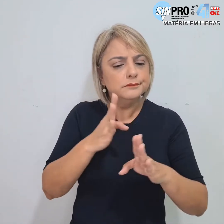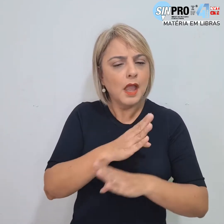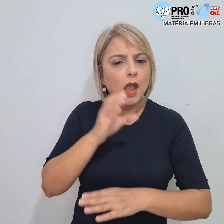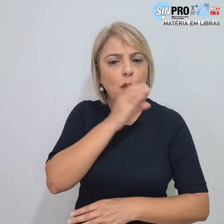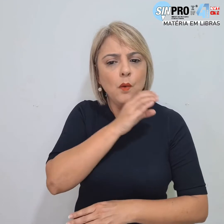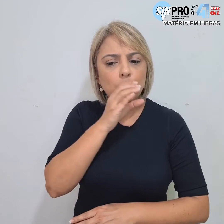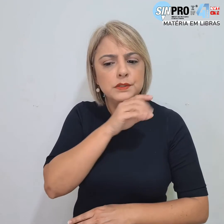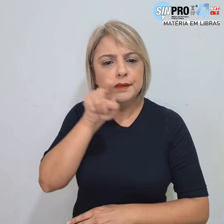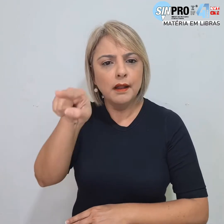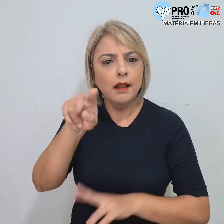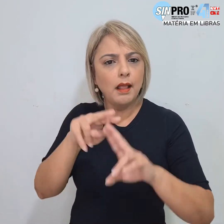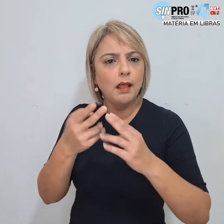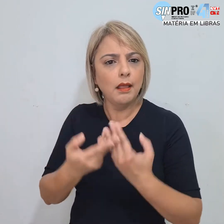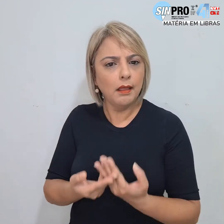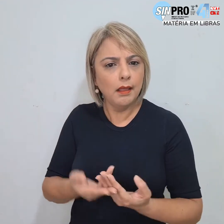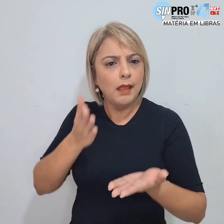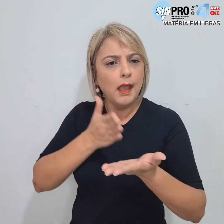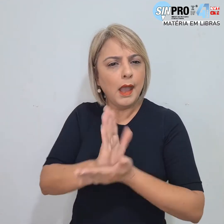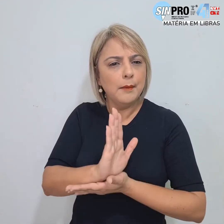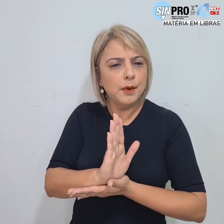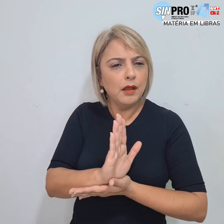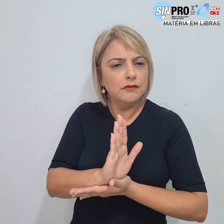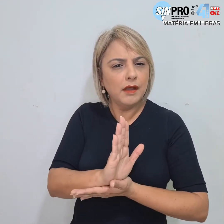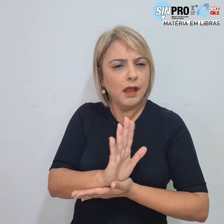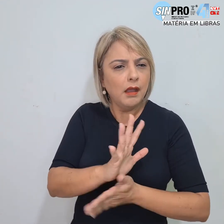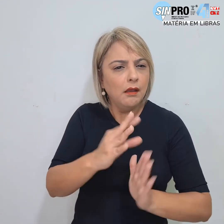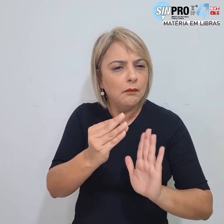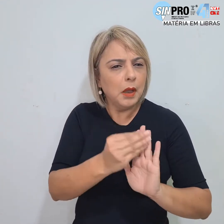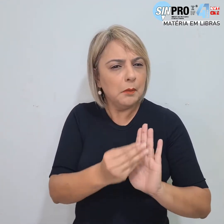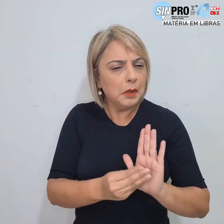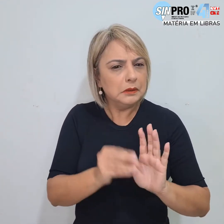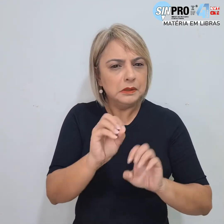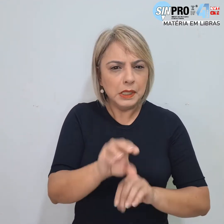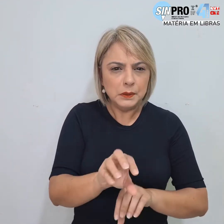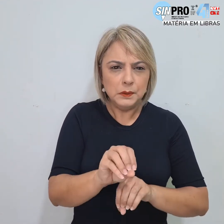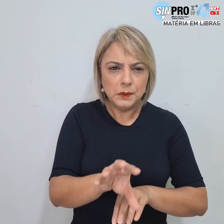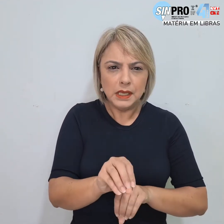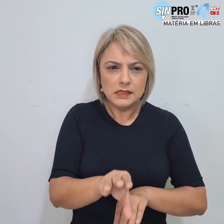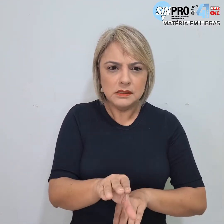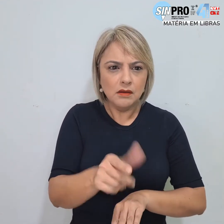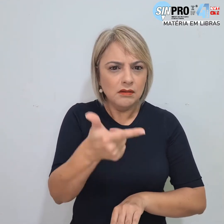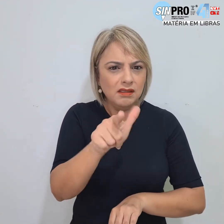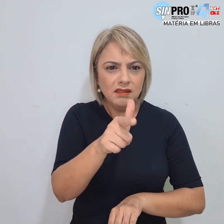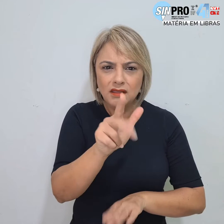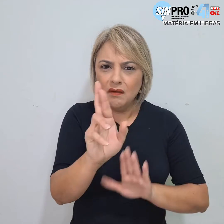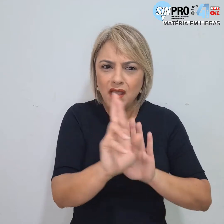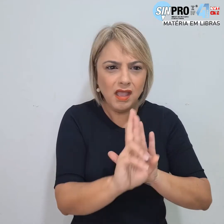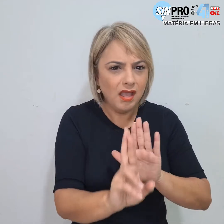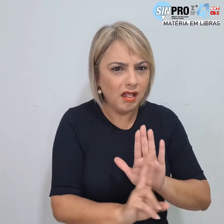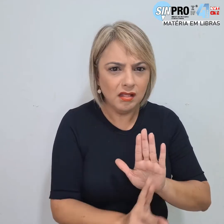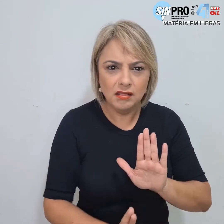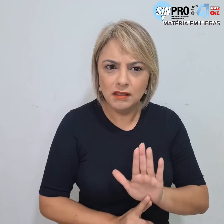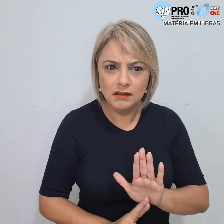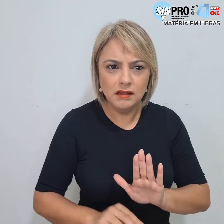urgência, a fim de aprovar uma modalidade de educação que não está regulamentada na Constituição